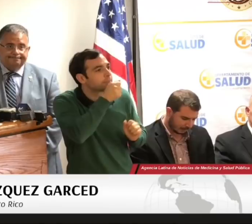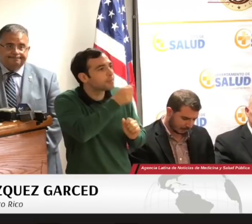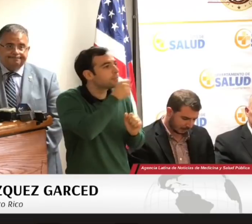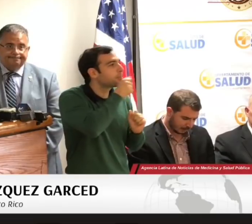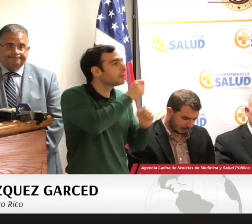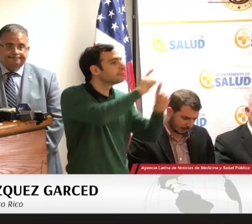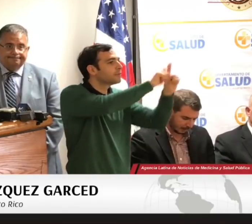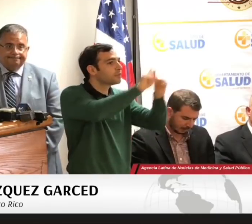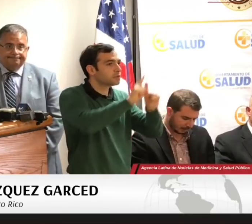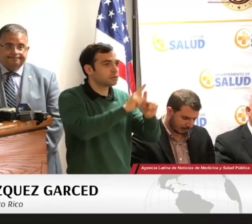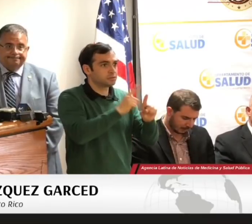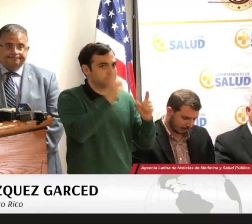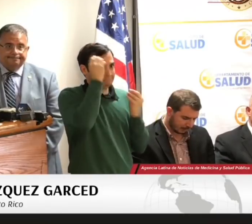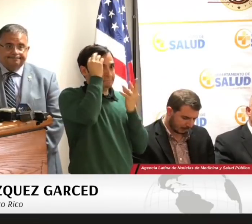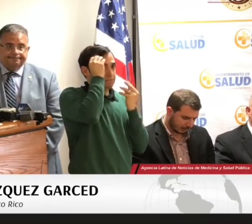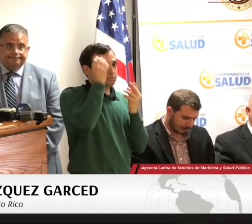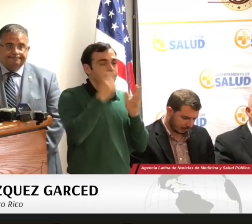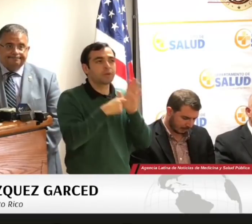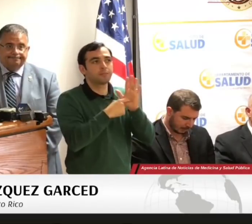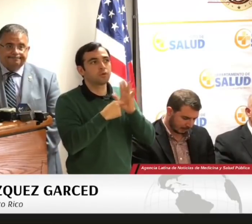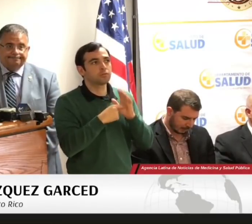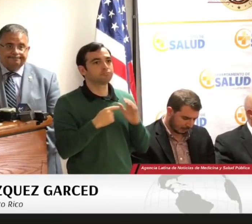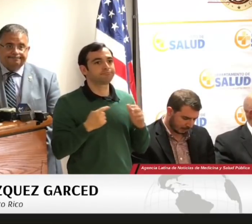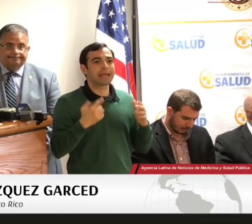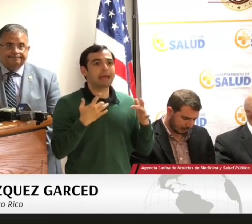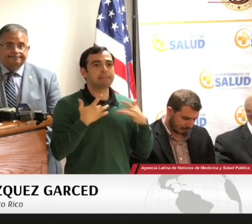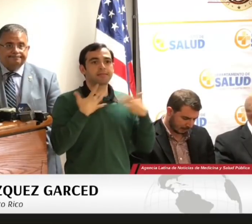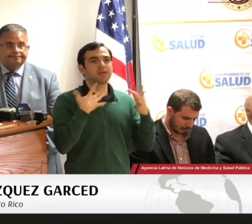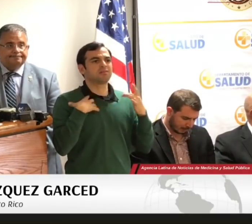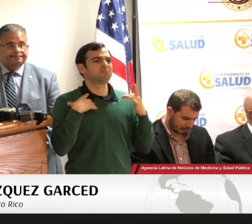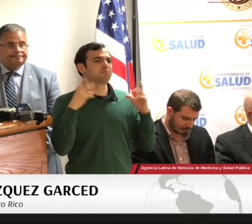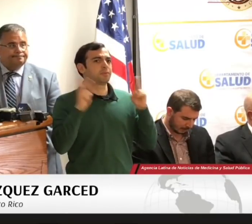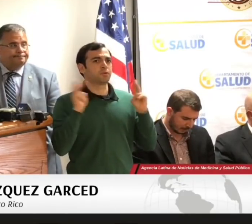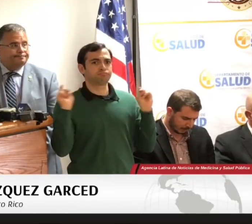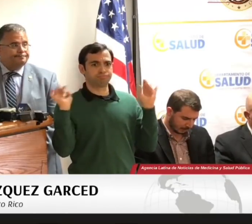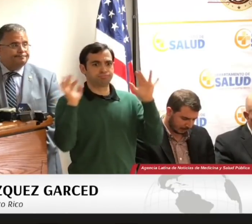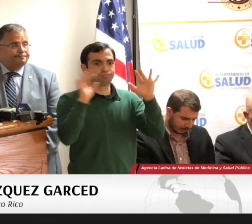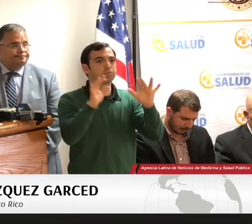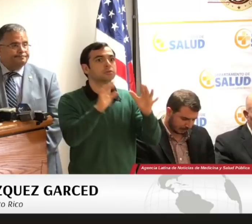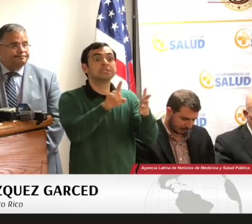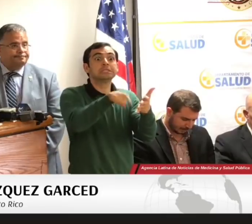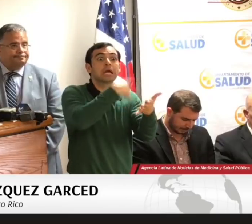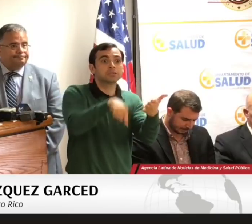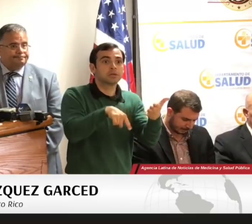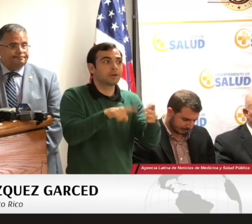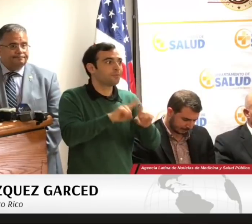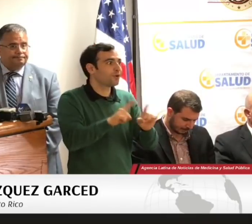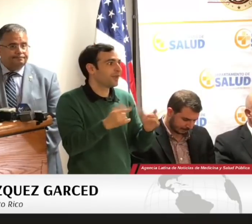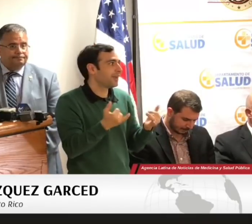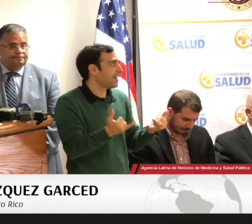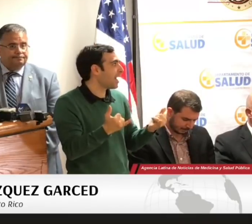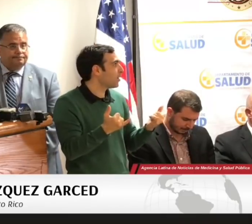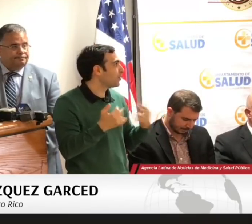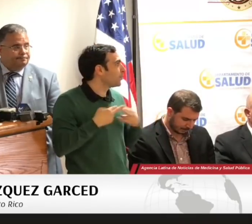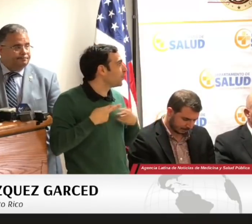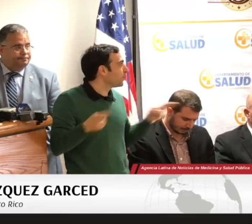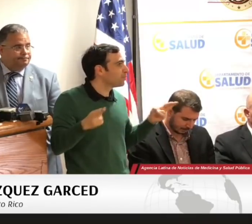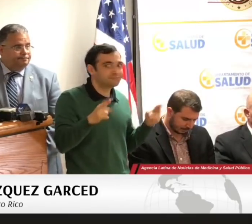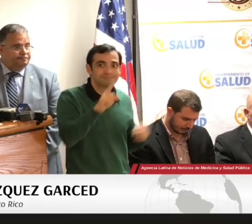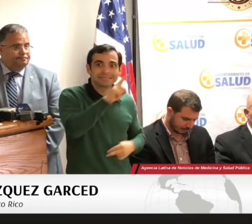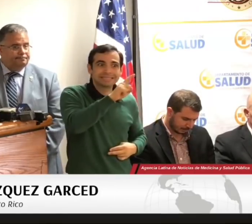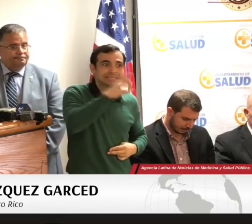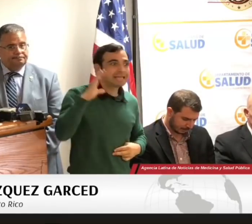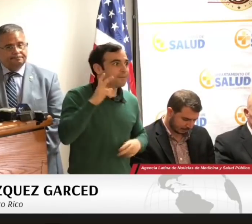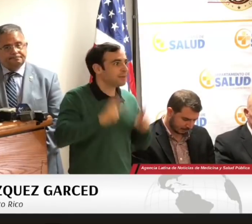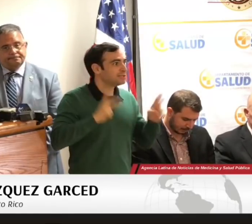la recomendación es que actividades donde haya conglomeración de muchas personas no se celebren. Sin embargo, estamos en un salón que yo creo que hay más de 100 personas